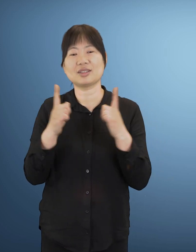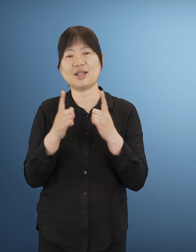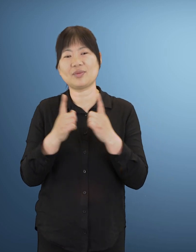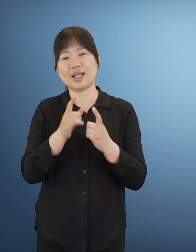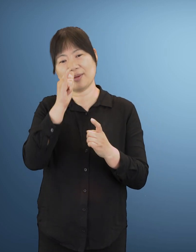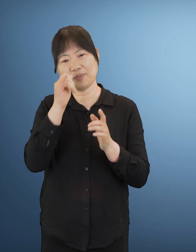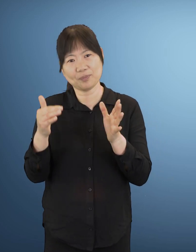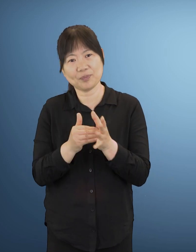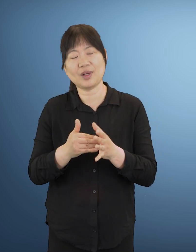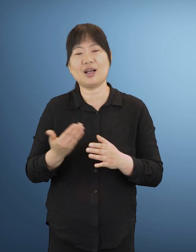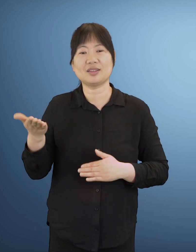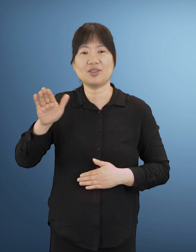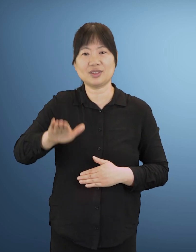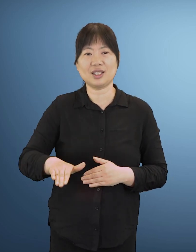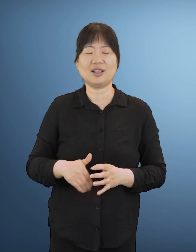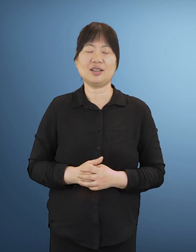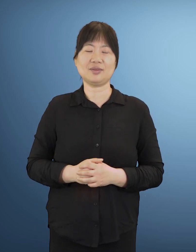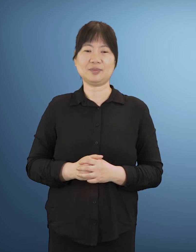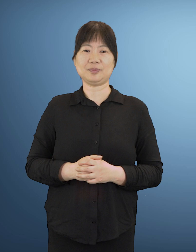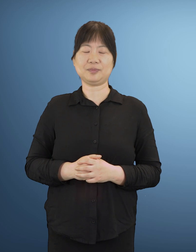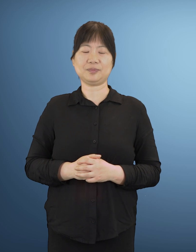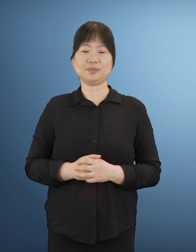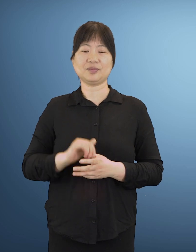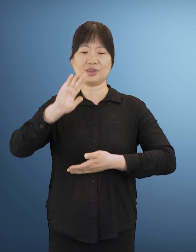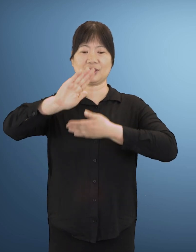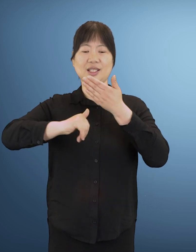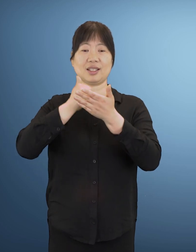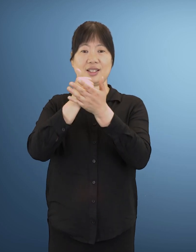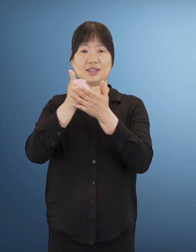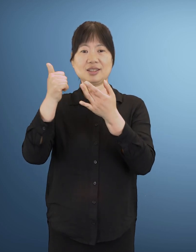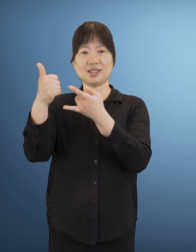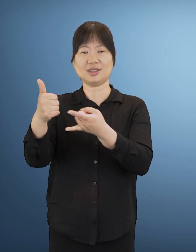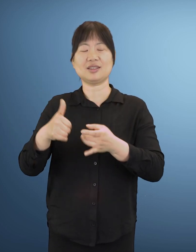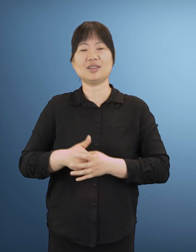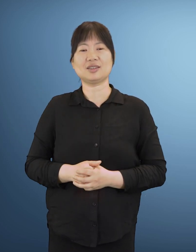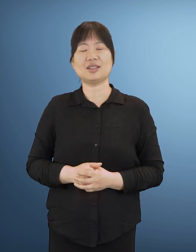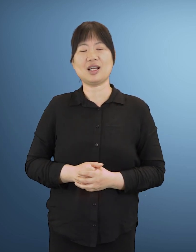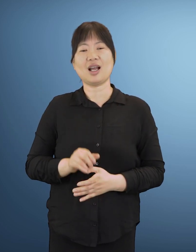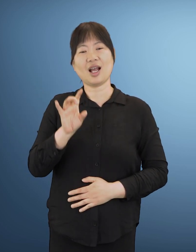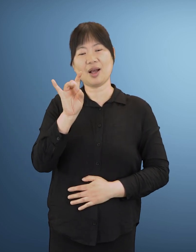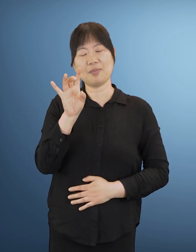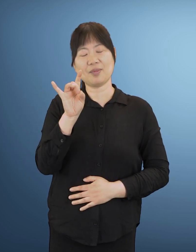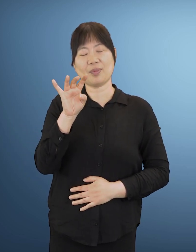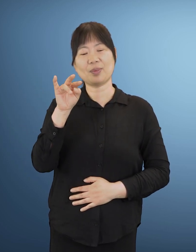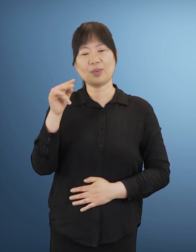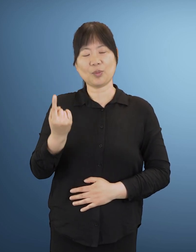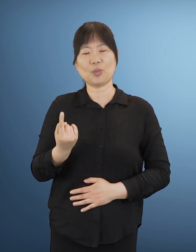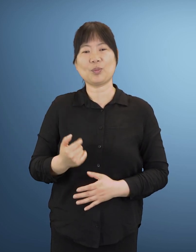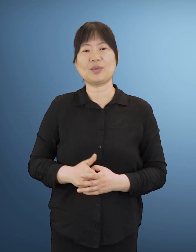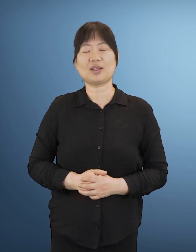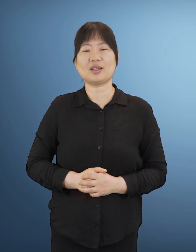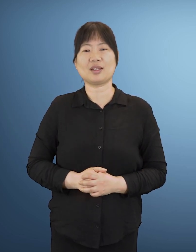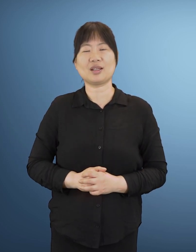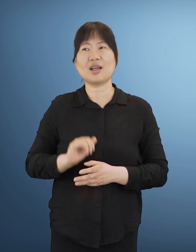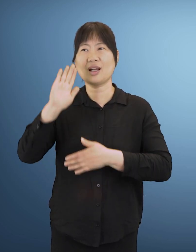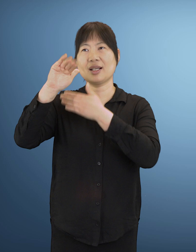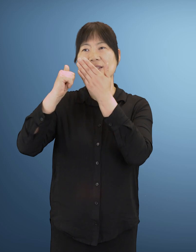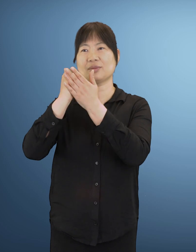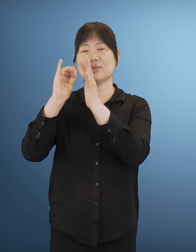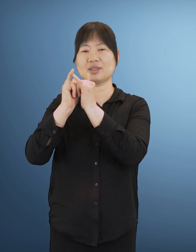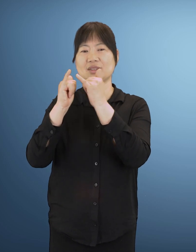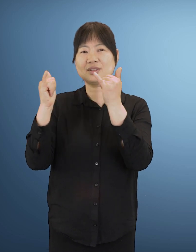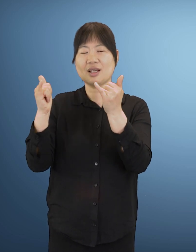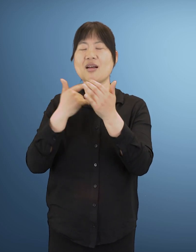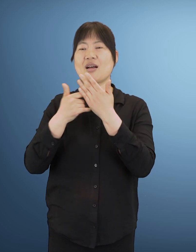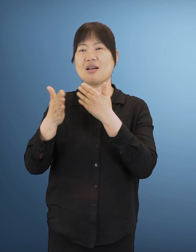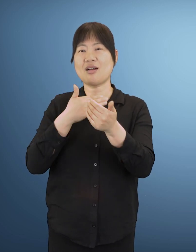지나와요. 그런데 하나님은 단 한 번도 하나님의